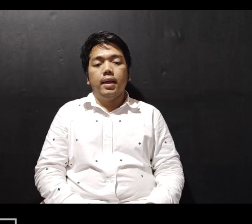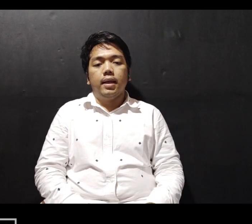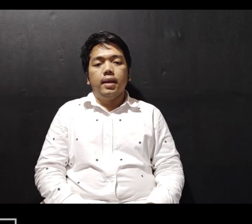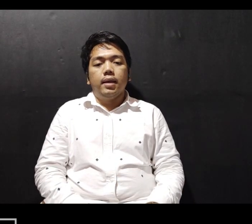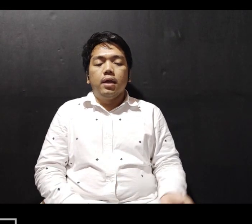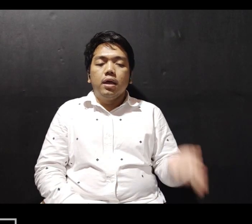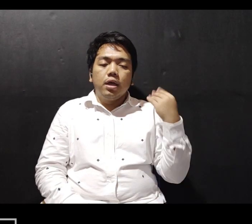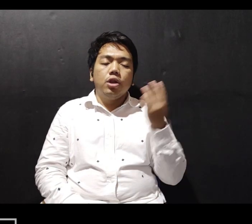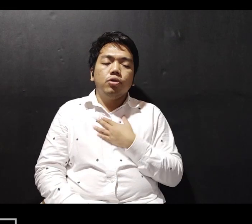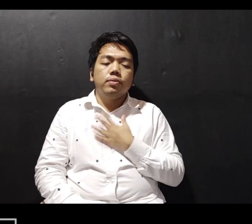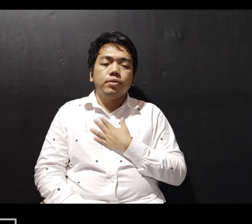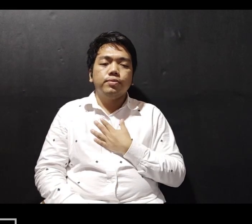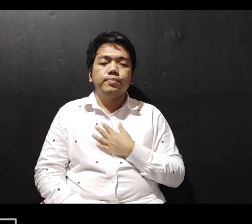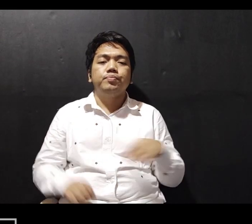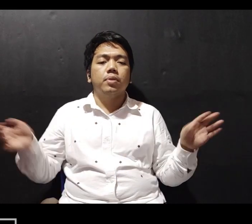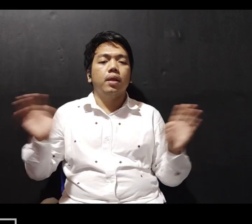Tuhan.